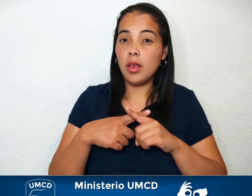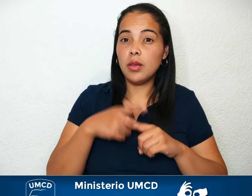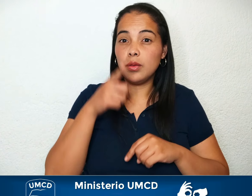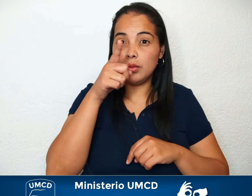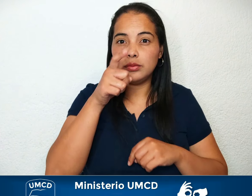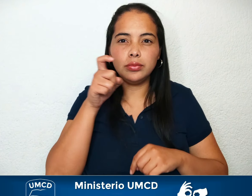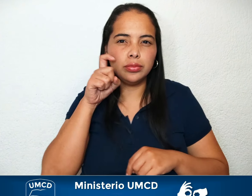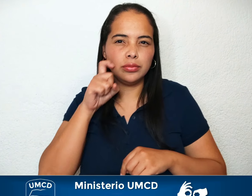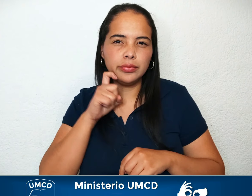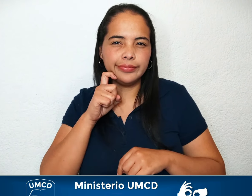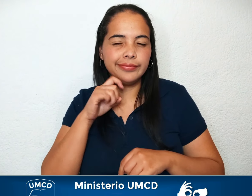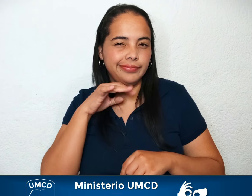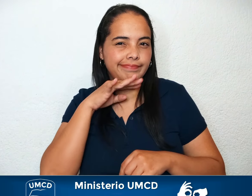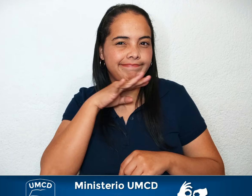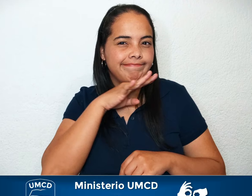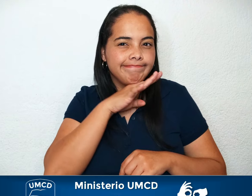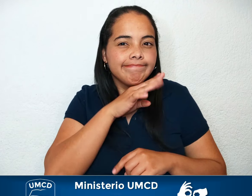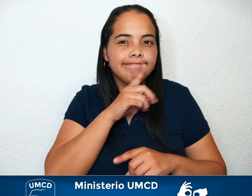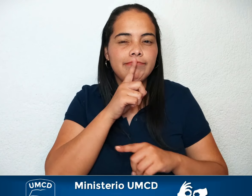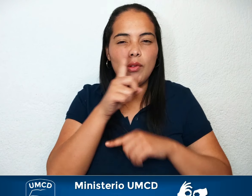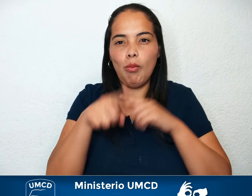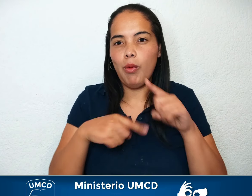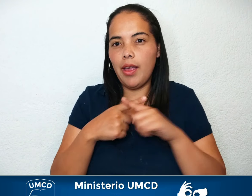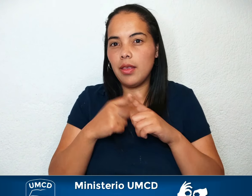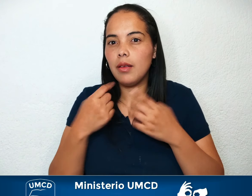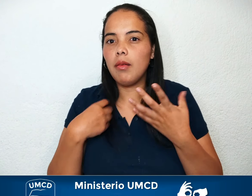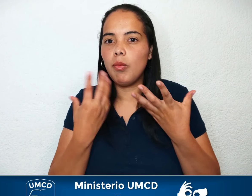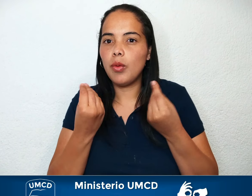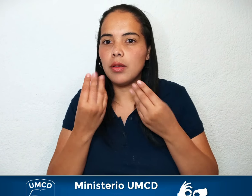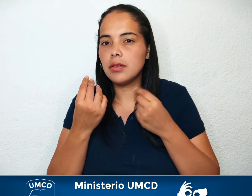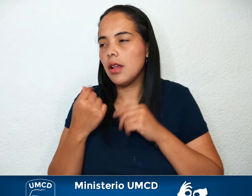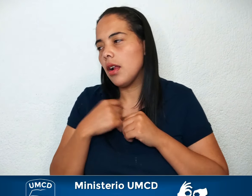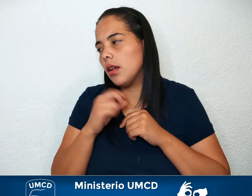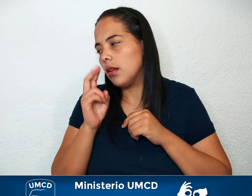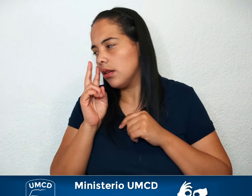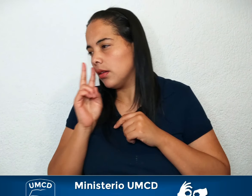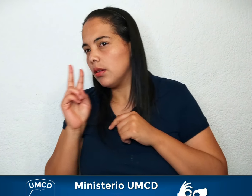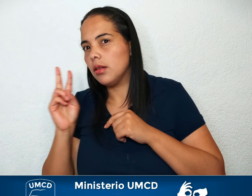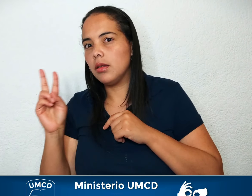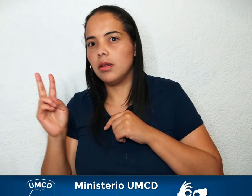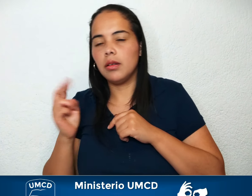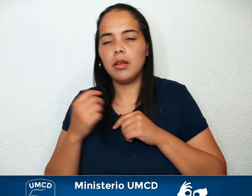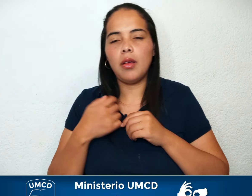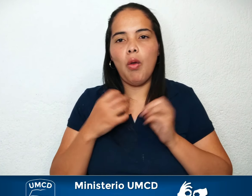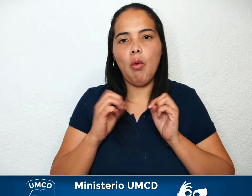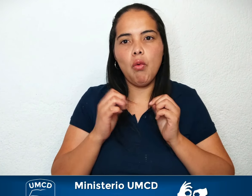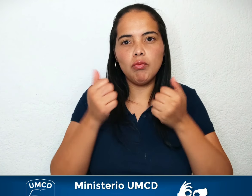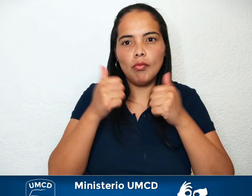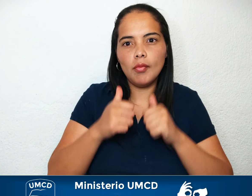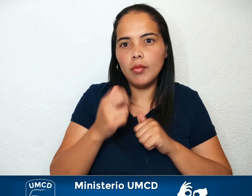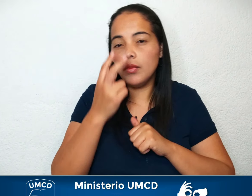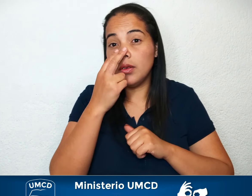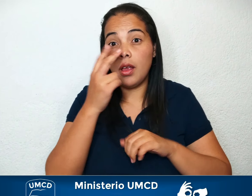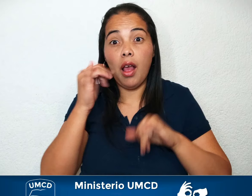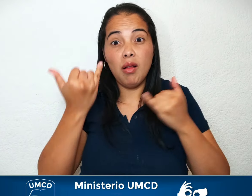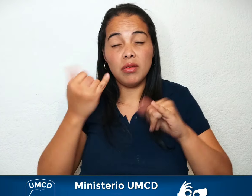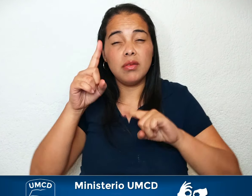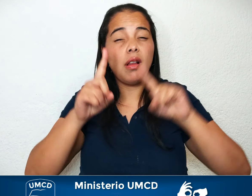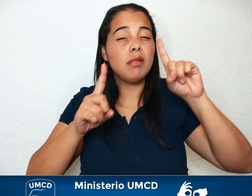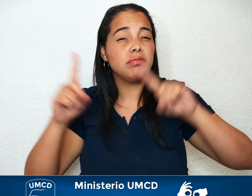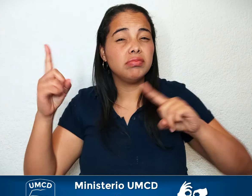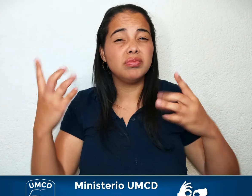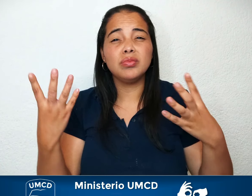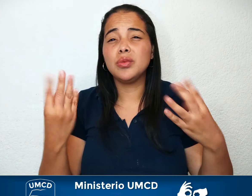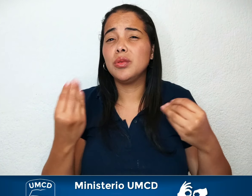La inmoralidad sexual. Uno de los grandes problemas que la sociedad actual, sobre todo aquí en el occidente, se está